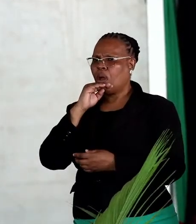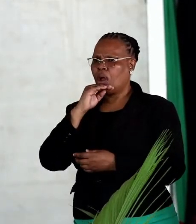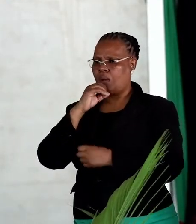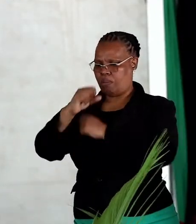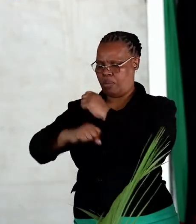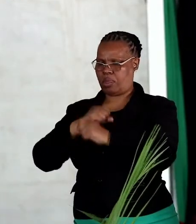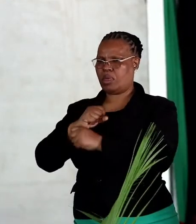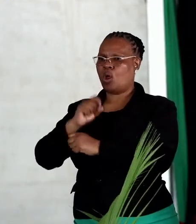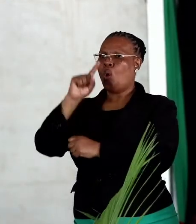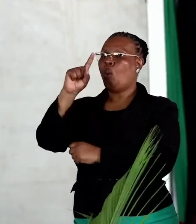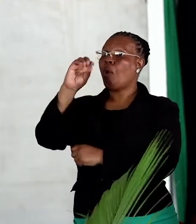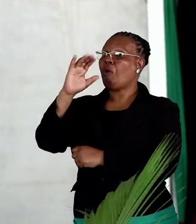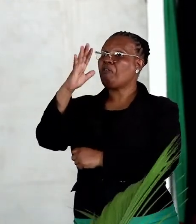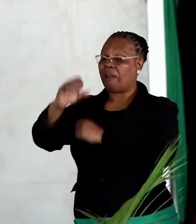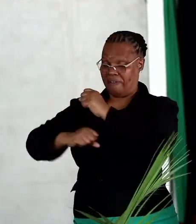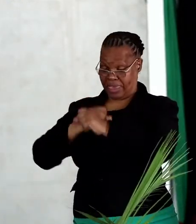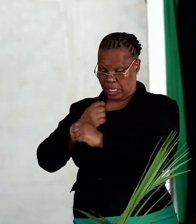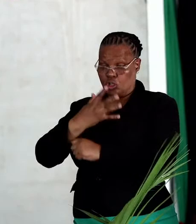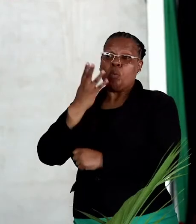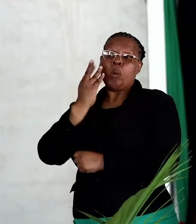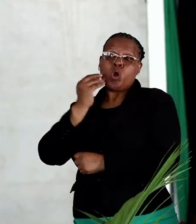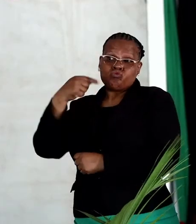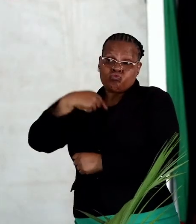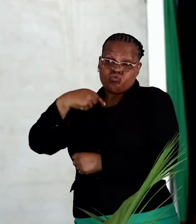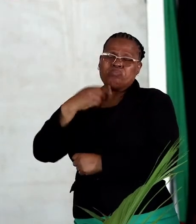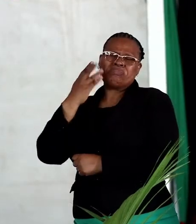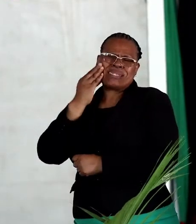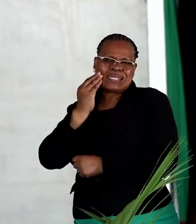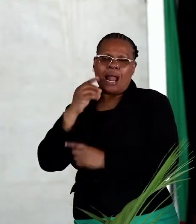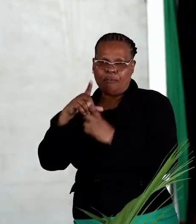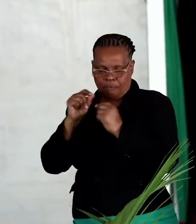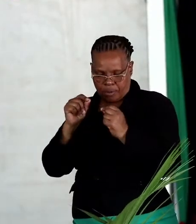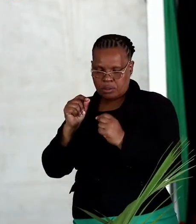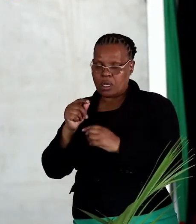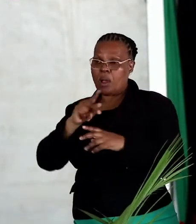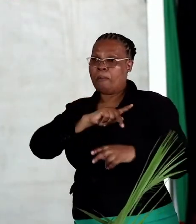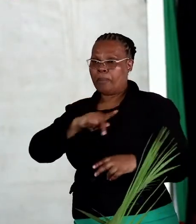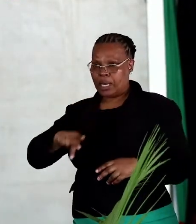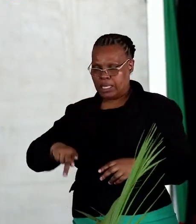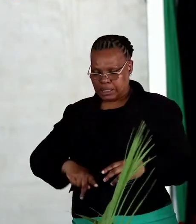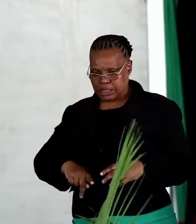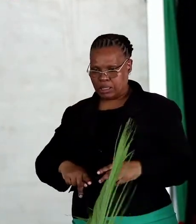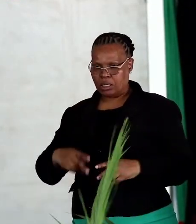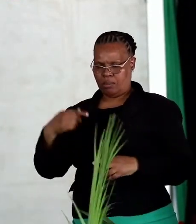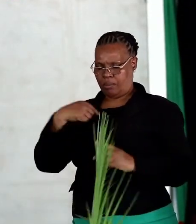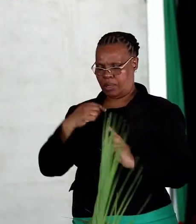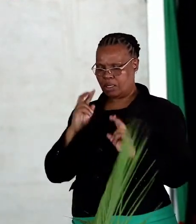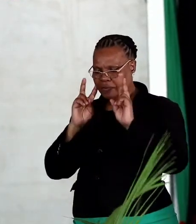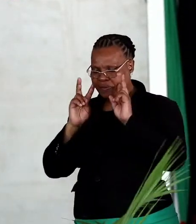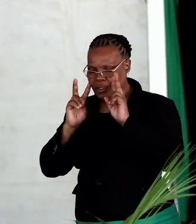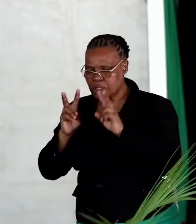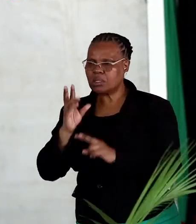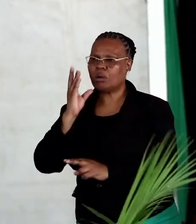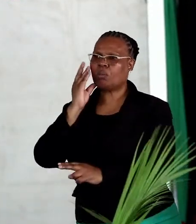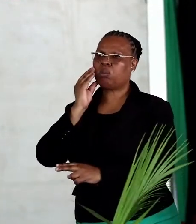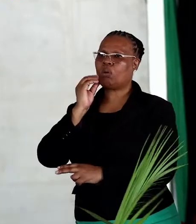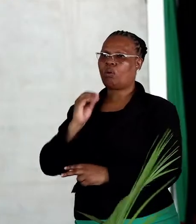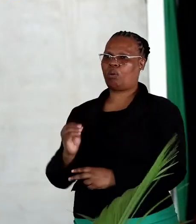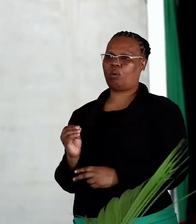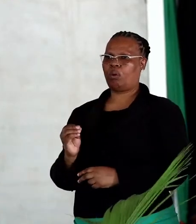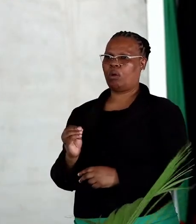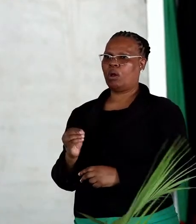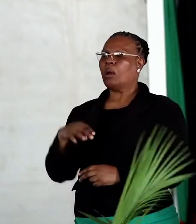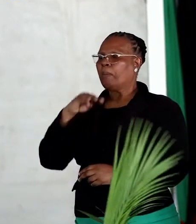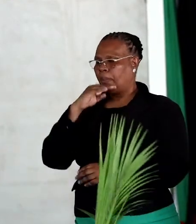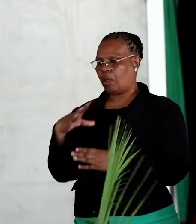namhlanje upremier waye wathi mandiyombona lo makhulu waya with the leadership wafika